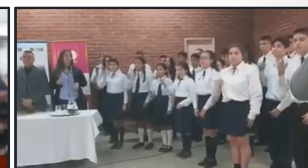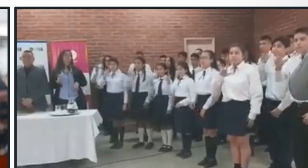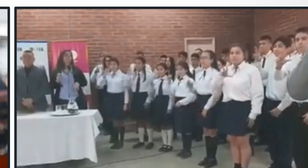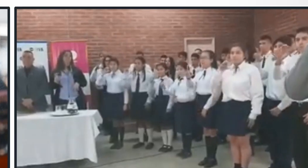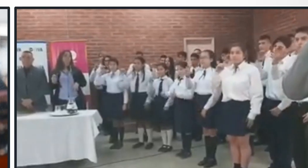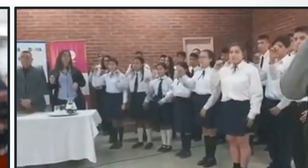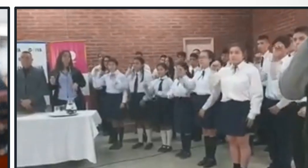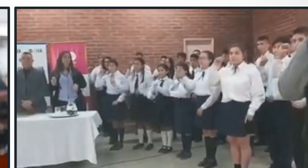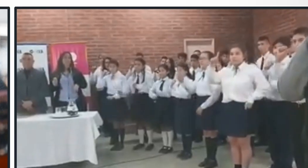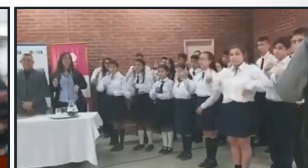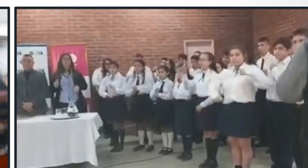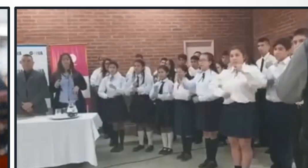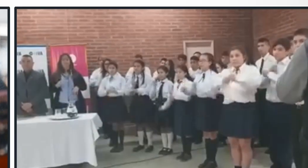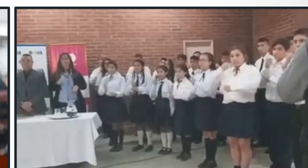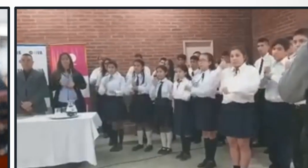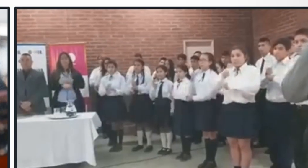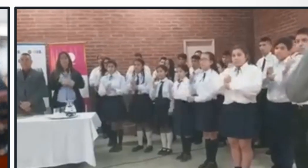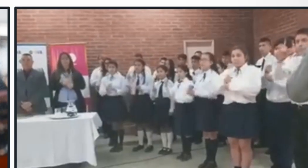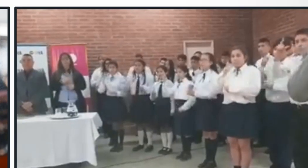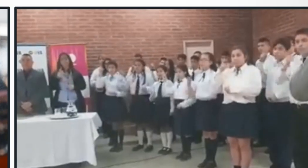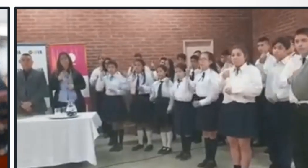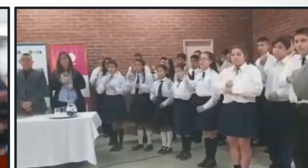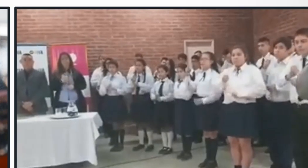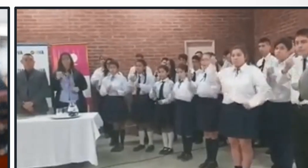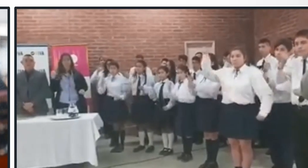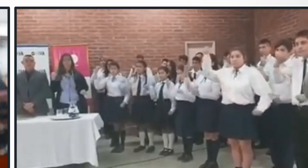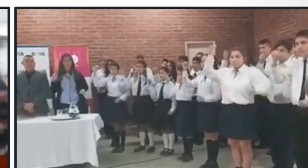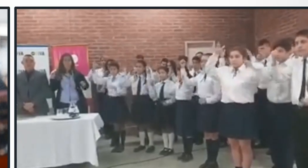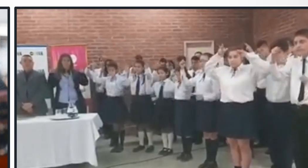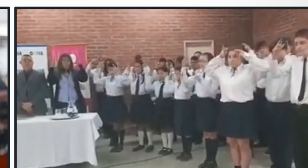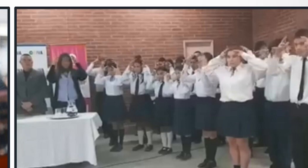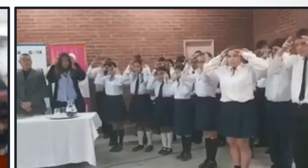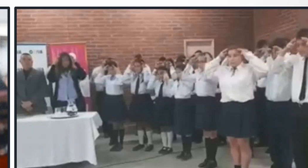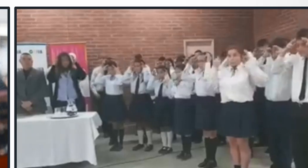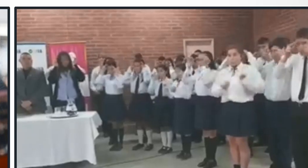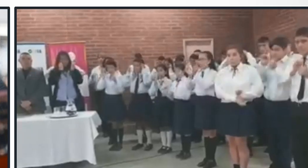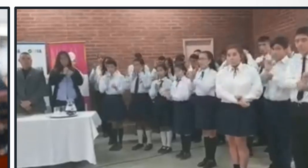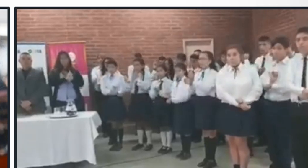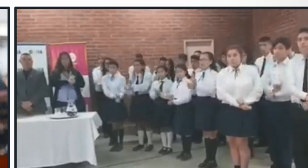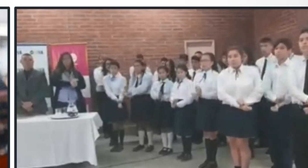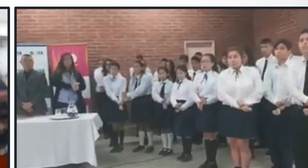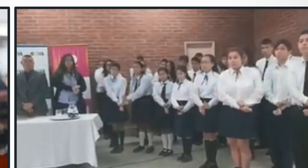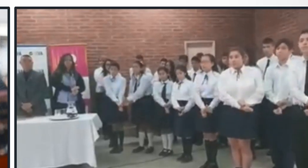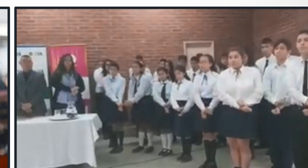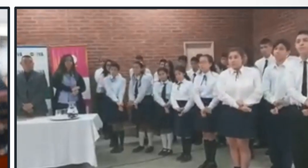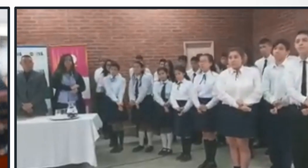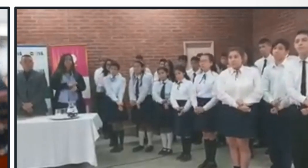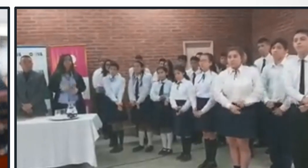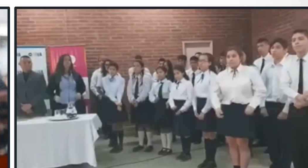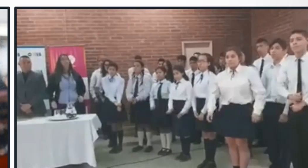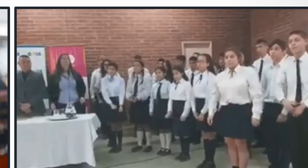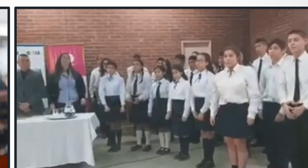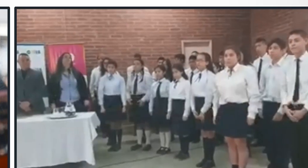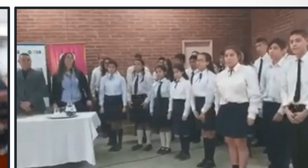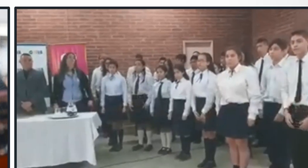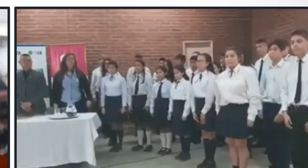puedan tener la posibilidad de vivenciar todas las cosas que como cualquiera pueden tener, que